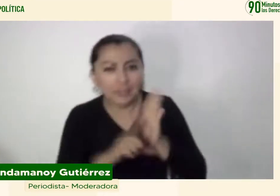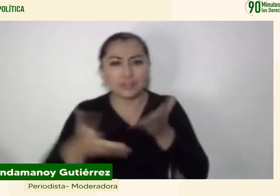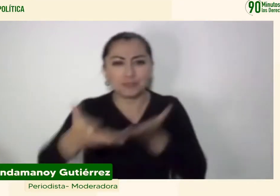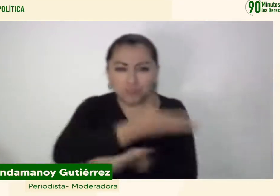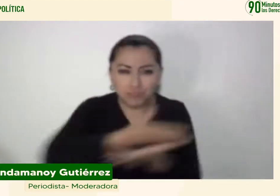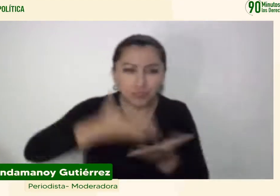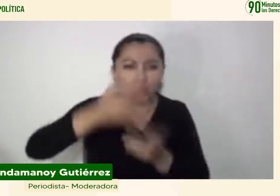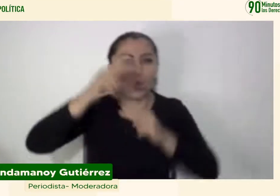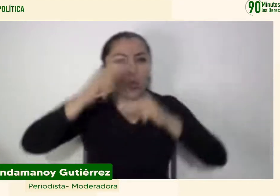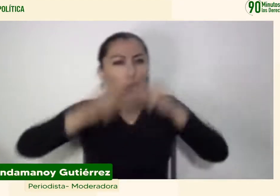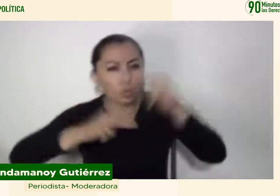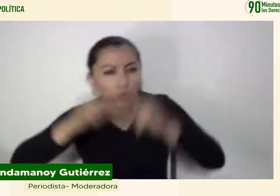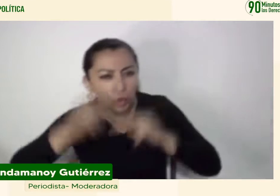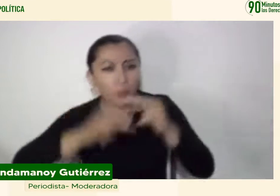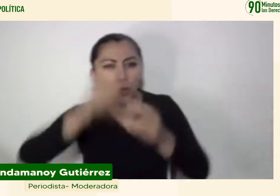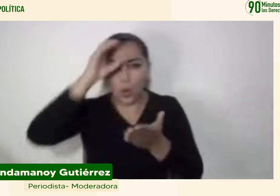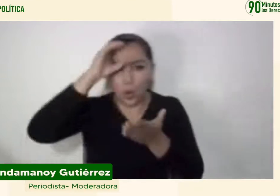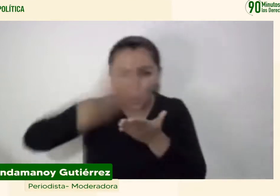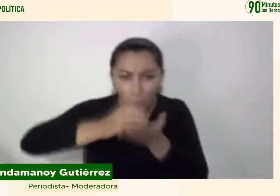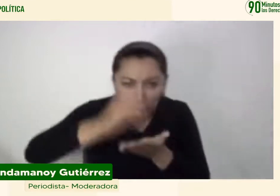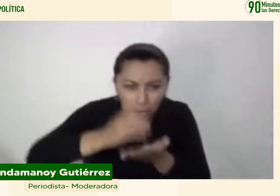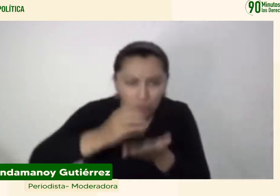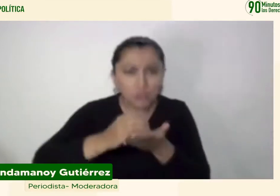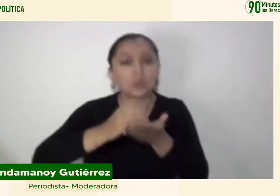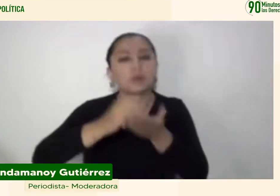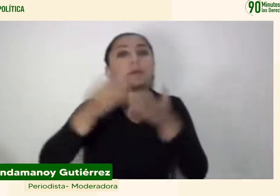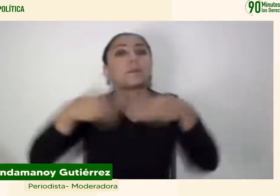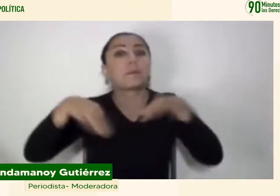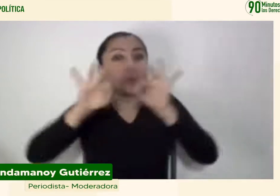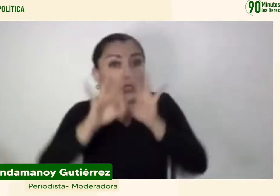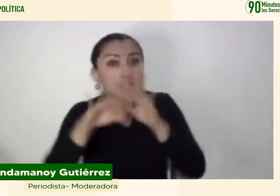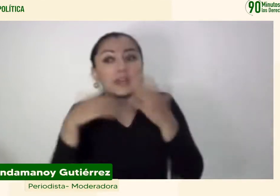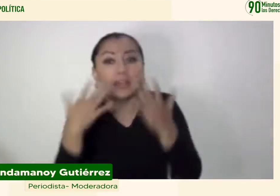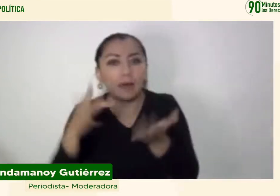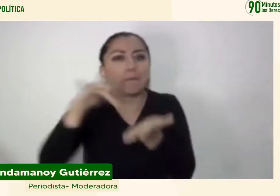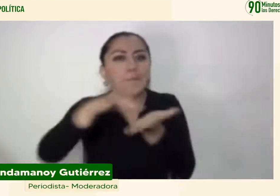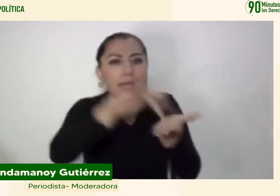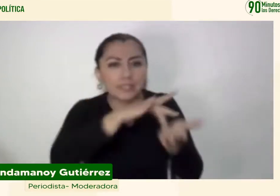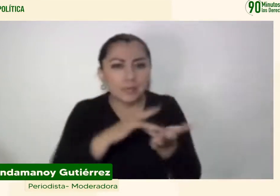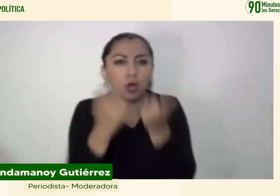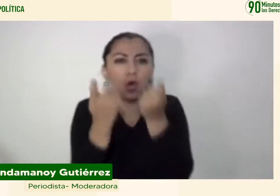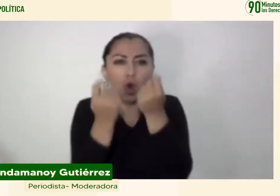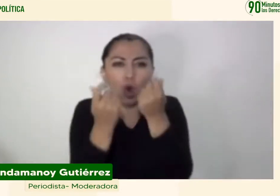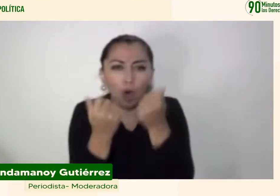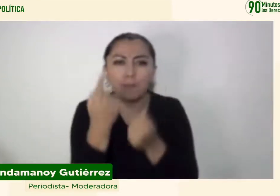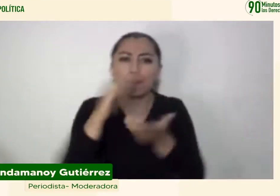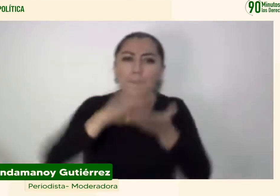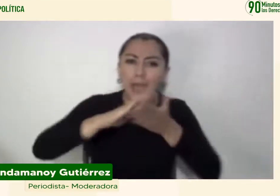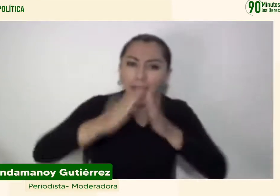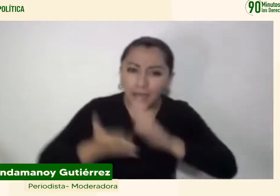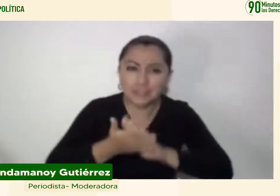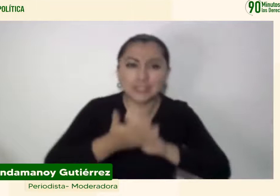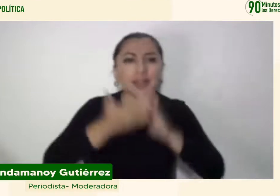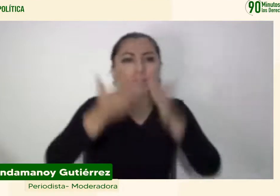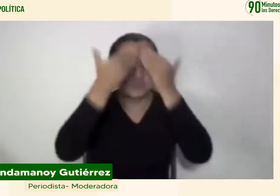es muy importante reconocer el marco legal y este espacio es propiciado para la construcción la participación